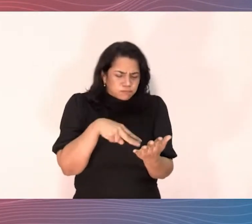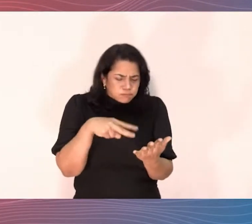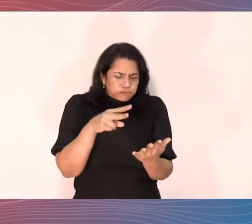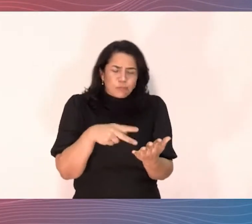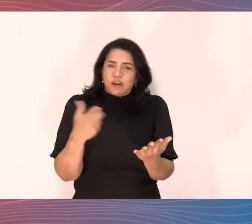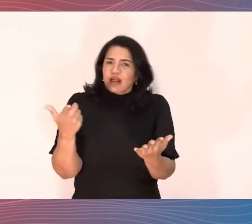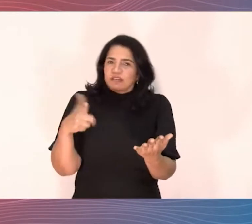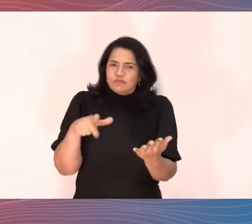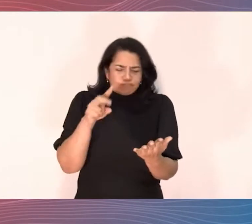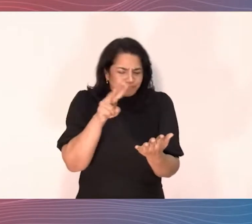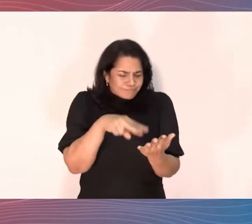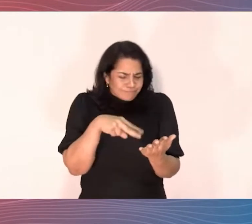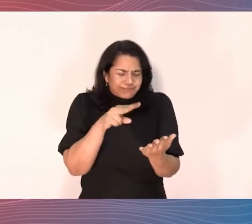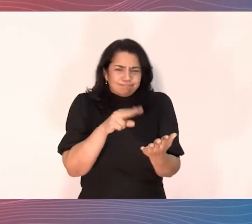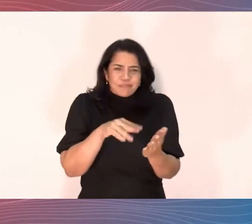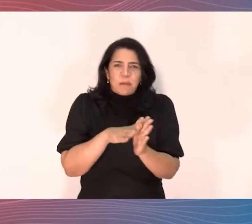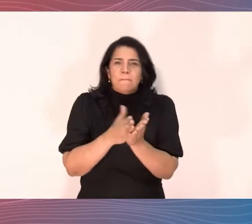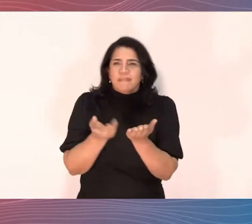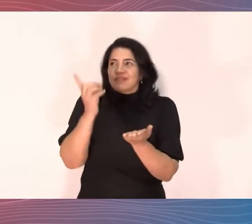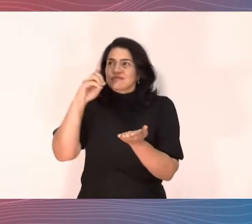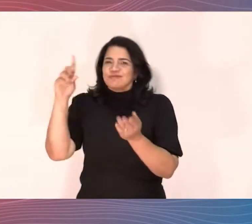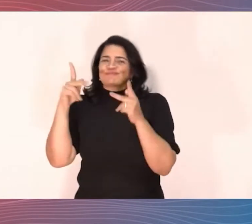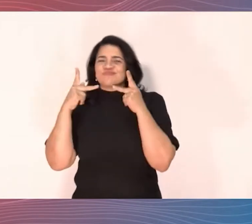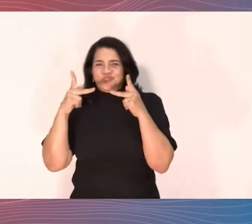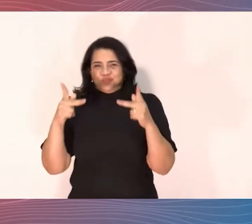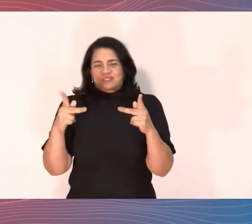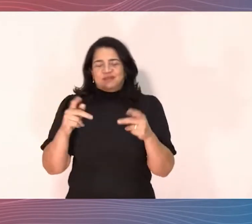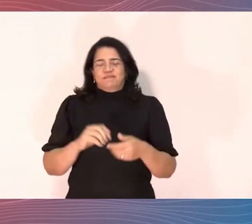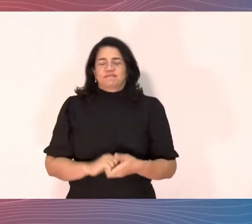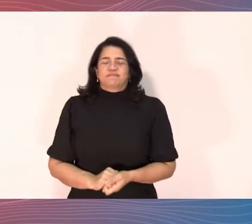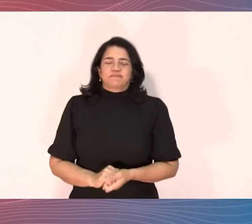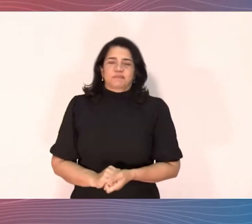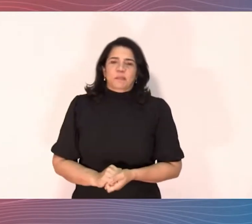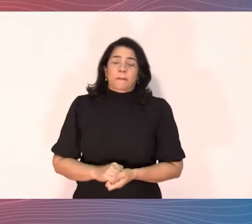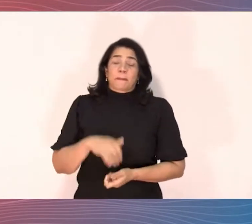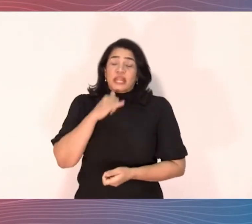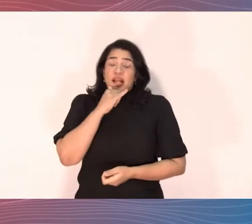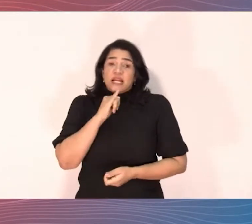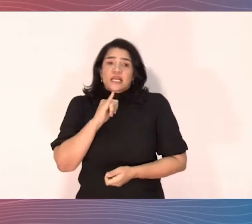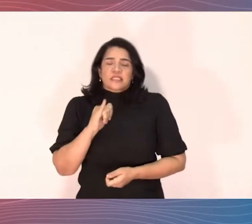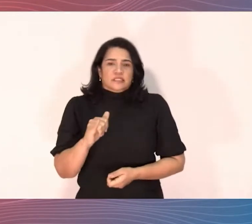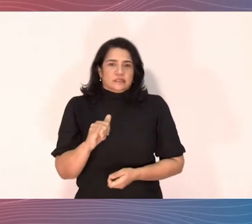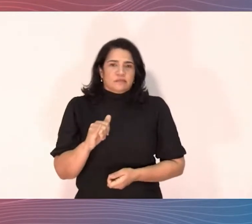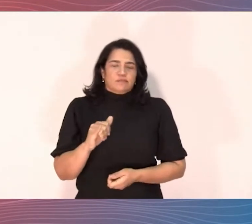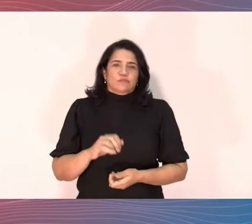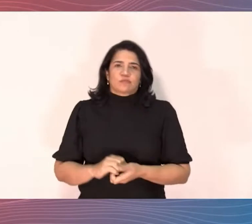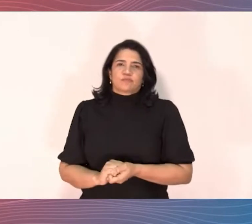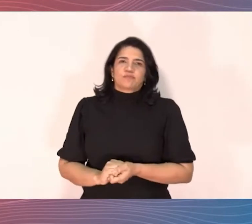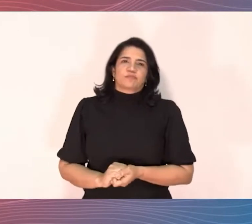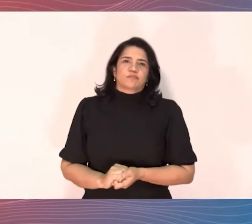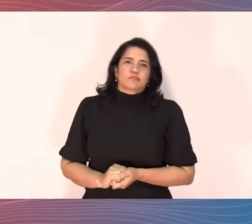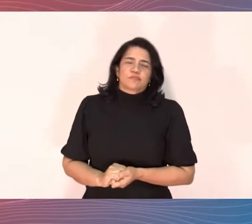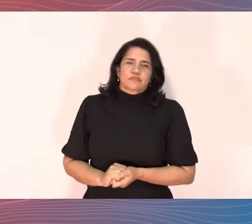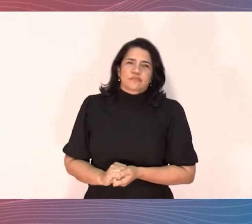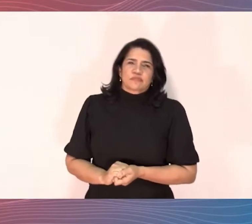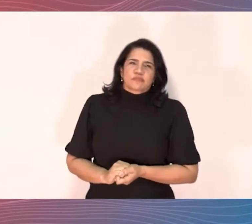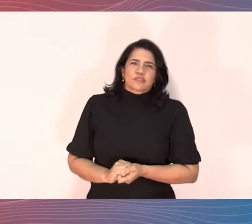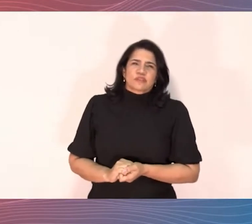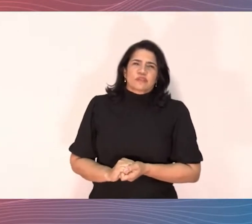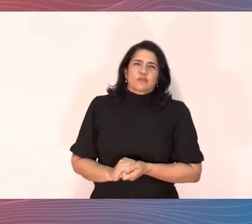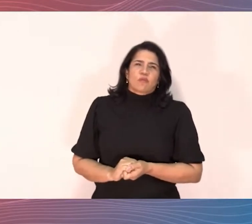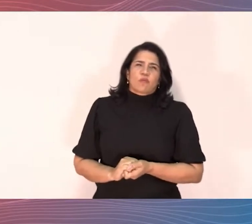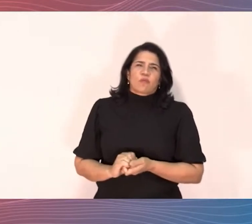Os comportores tomando Uber para o seu lugar de fazer comportagem, no